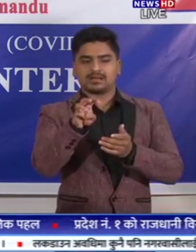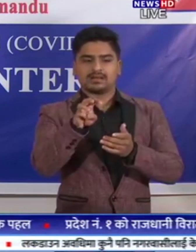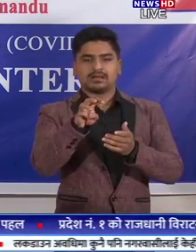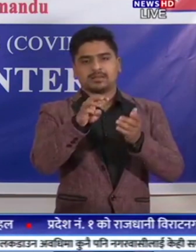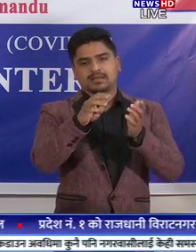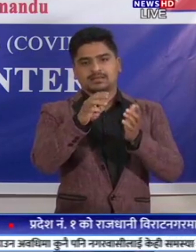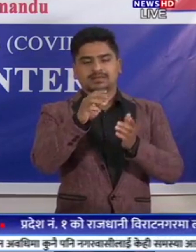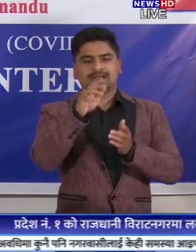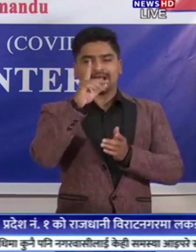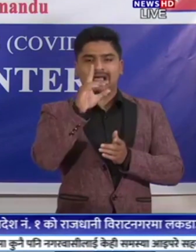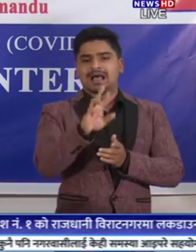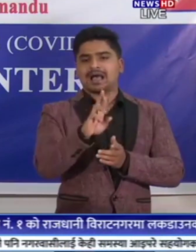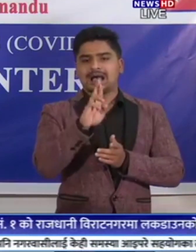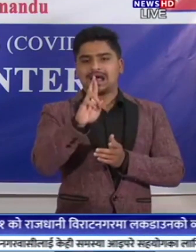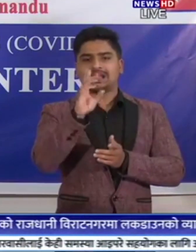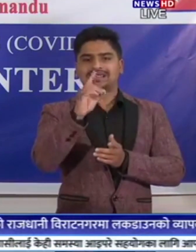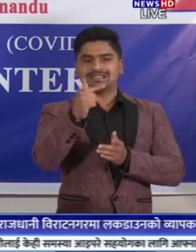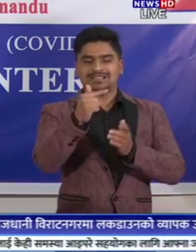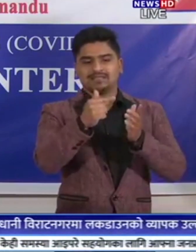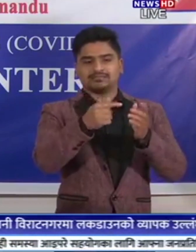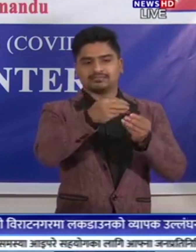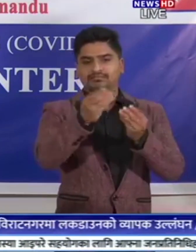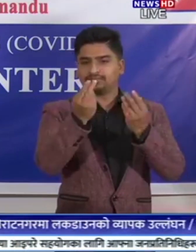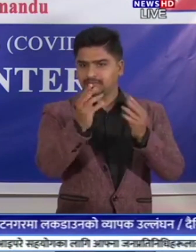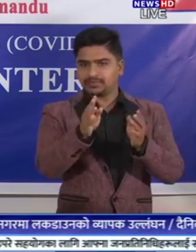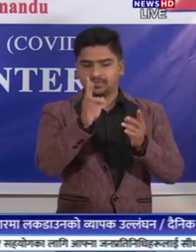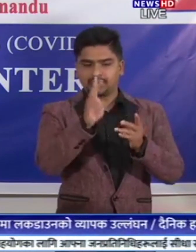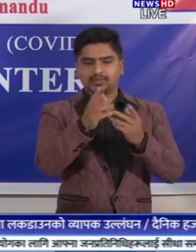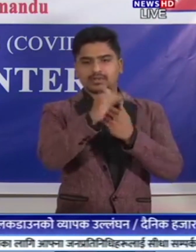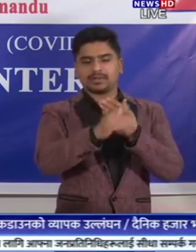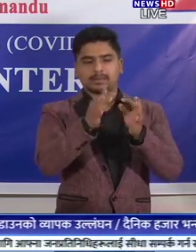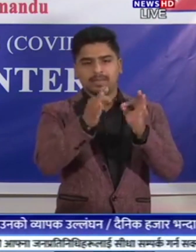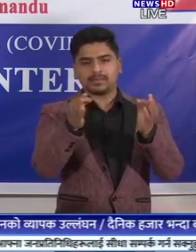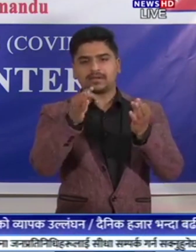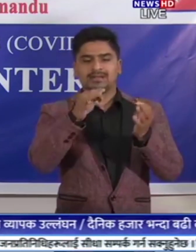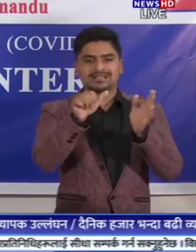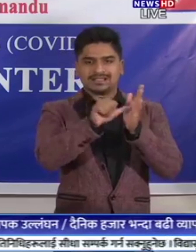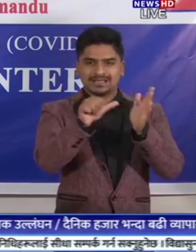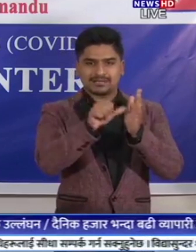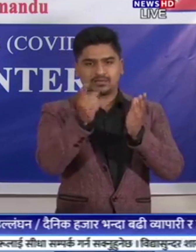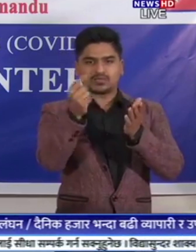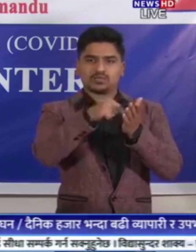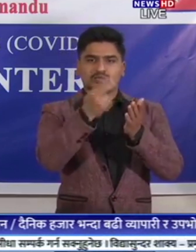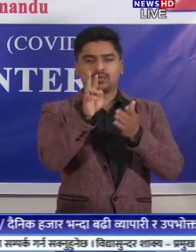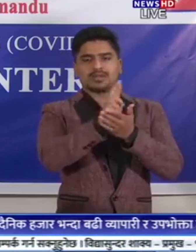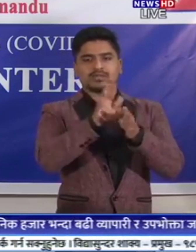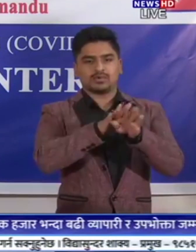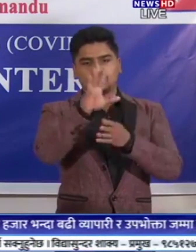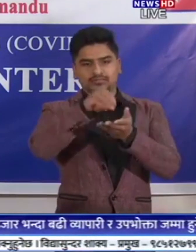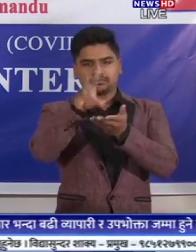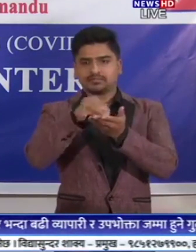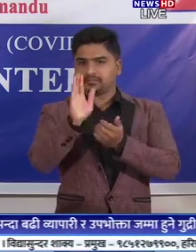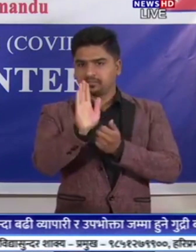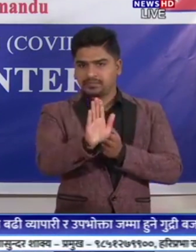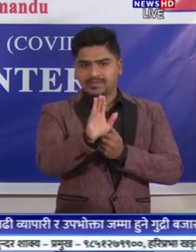संपन्न बही सके को छा, त्यो इसाम मा बिविन्न प्रदेश अरुका, बिविन्न जिल्ला मा इसुरु भायकारी पोटर आउना थाले